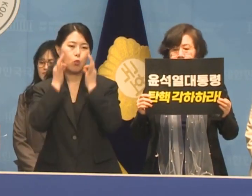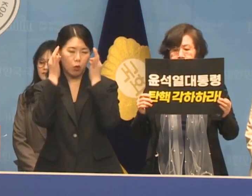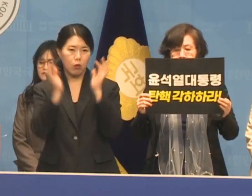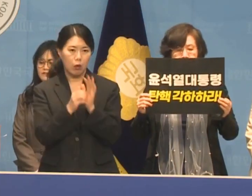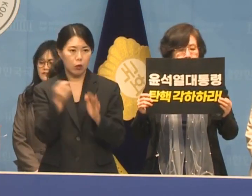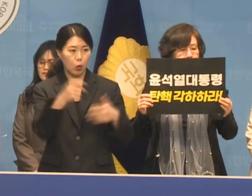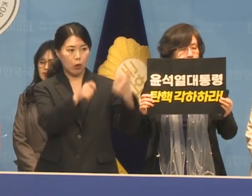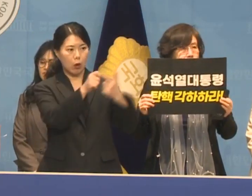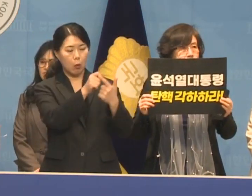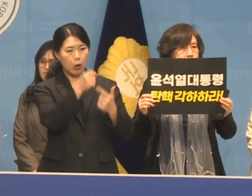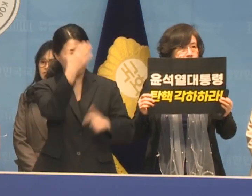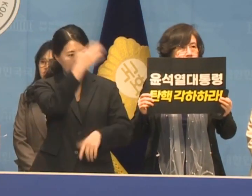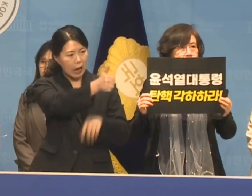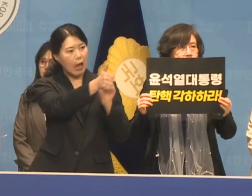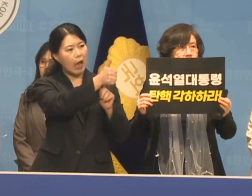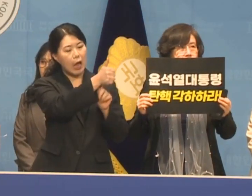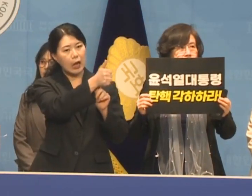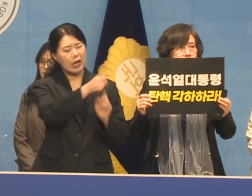김정은이 가장 싫어하는